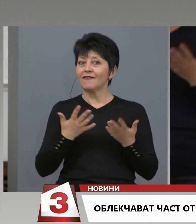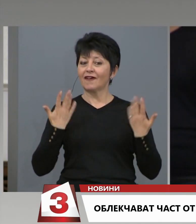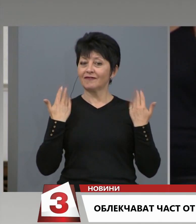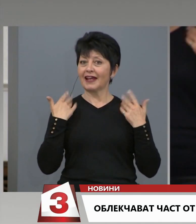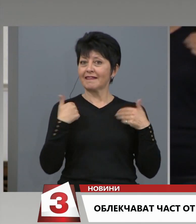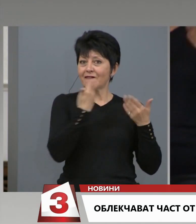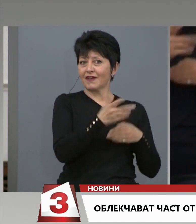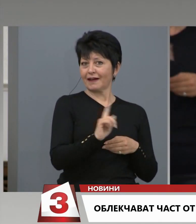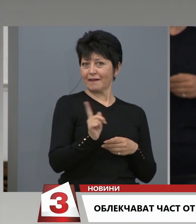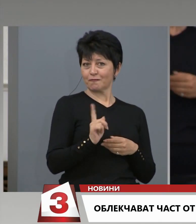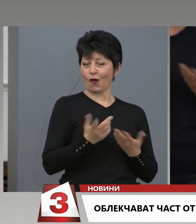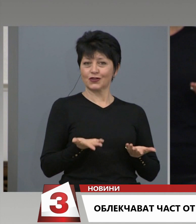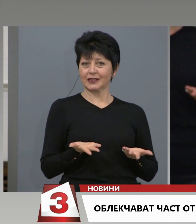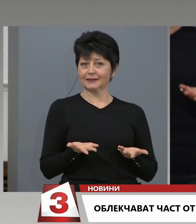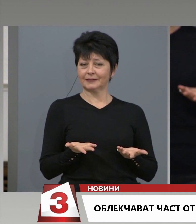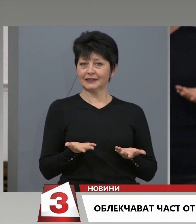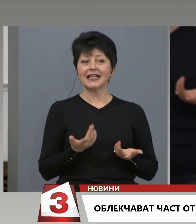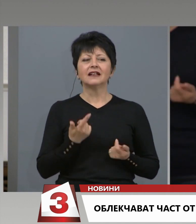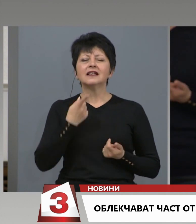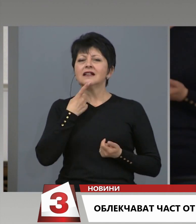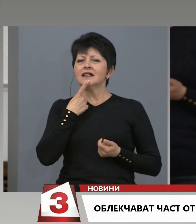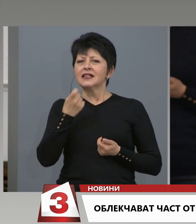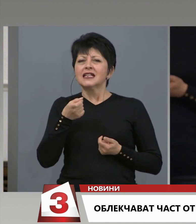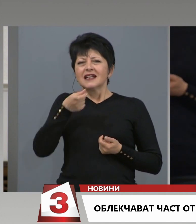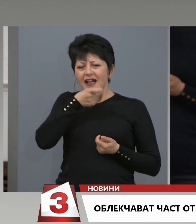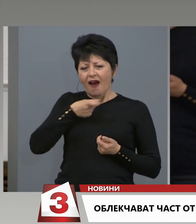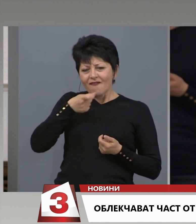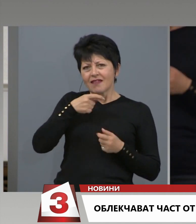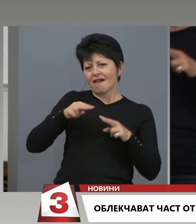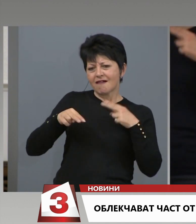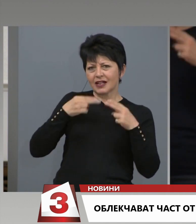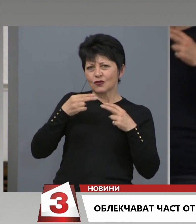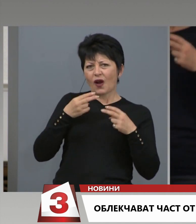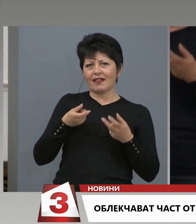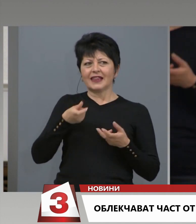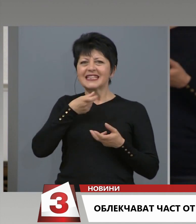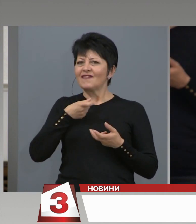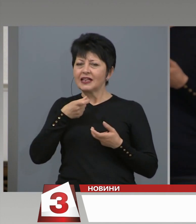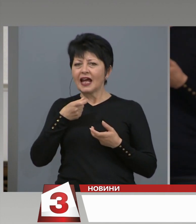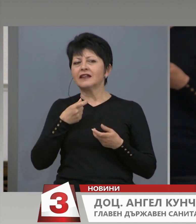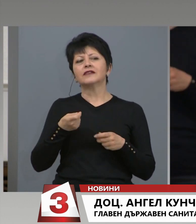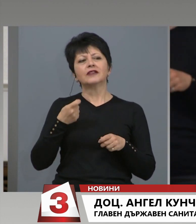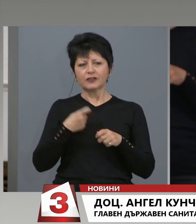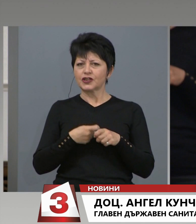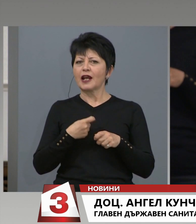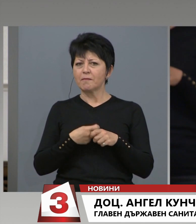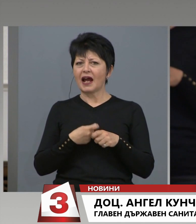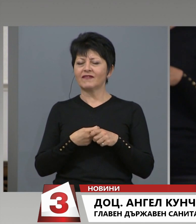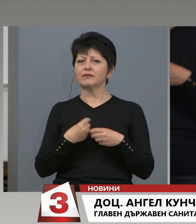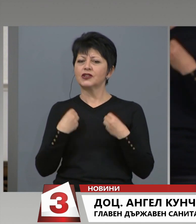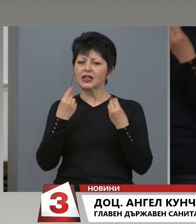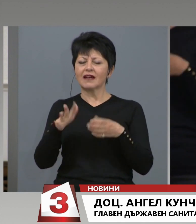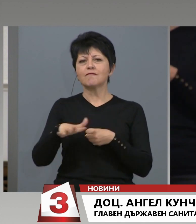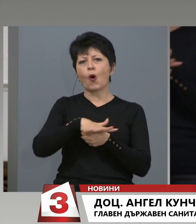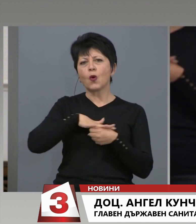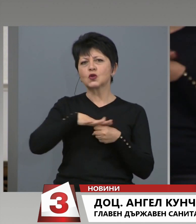места. Аз ще се опитаме да направим документ. Той няма как да опише всички възможни ситуации, тъй като те са стотици видове, но ще дадем